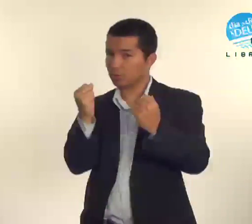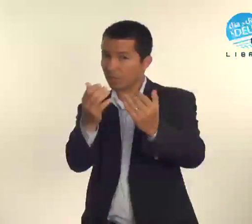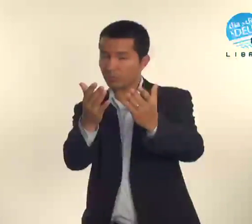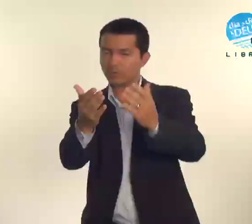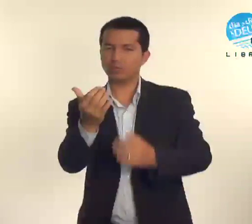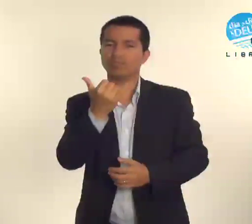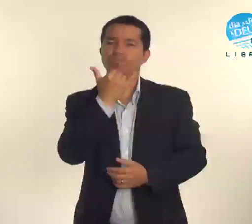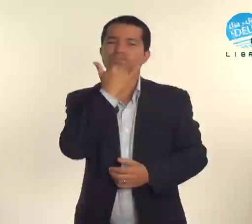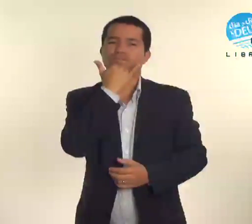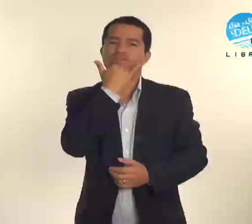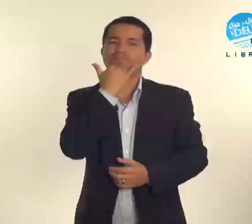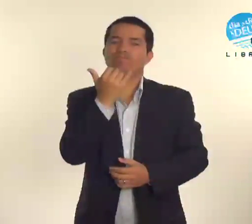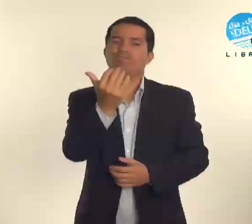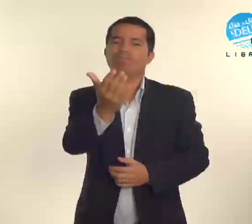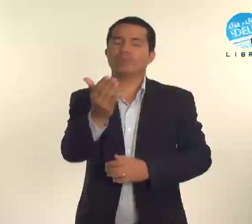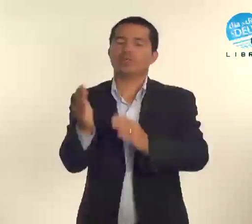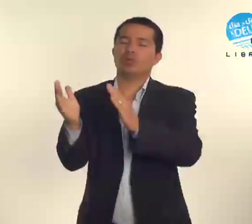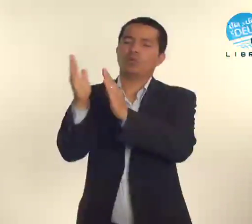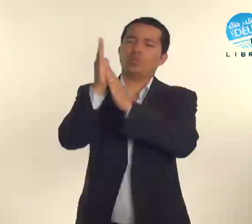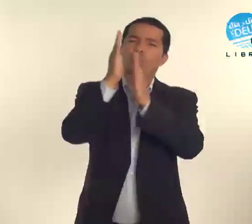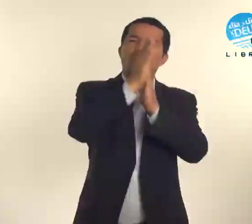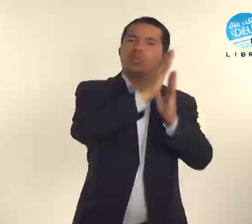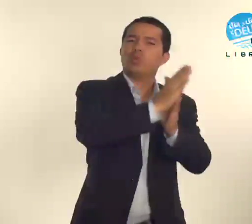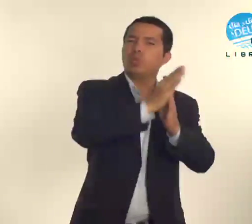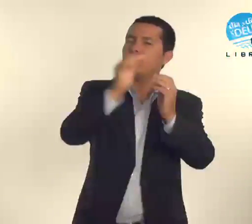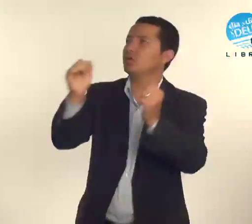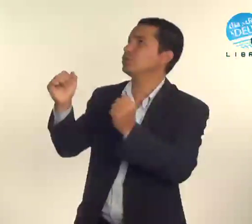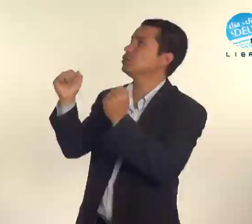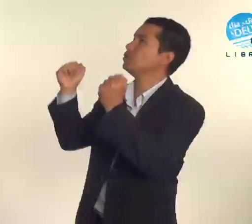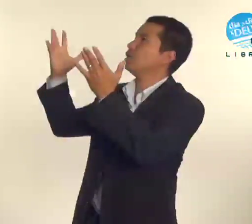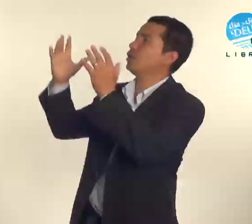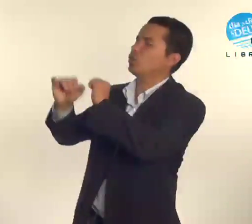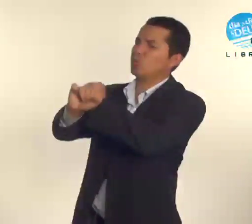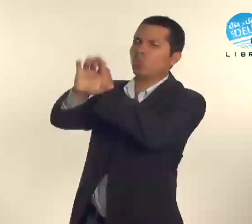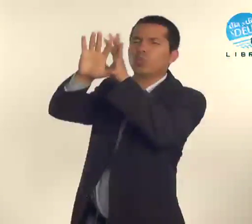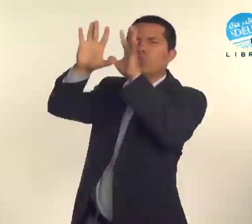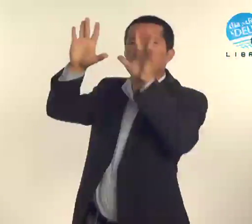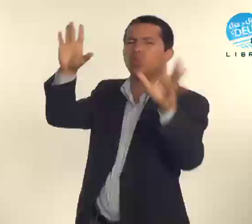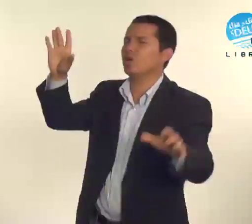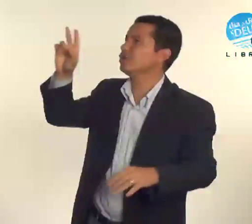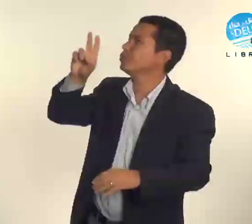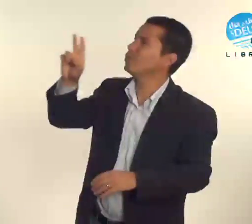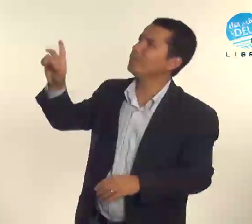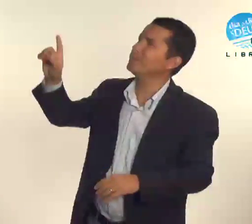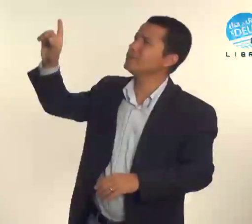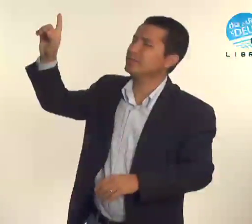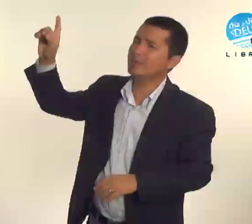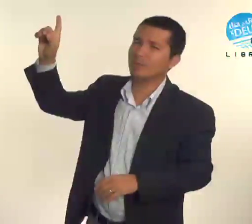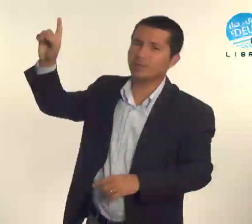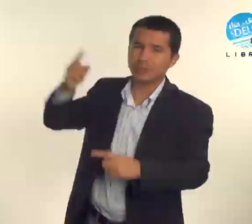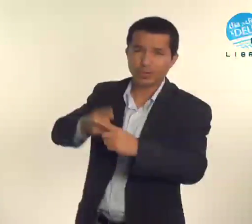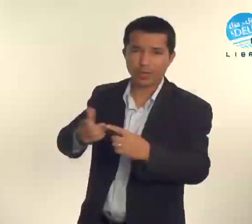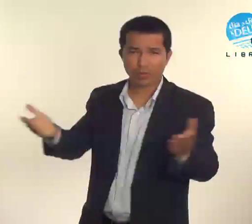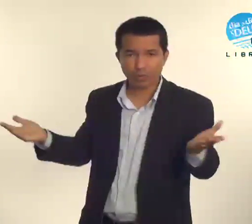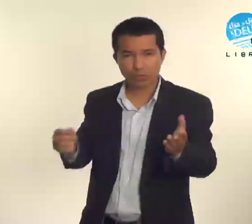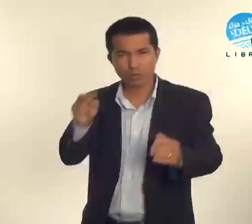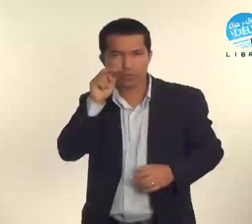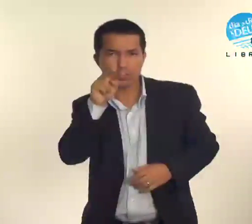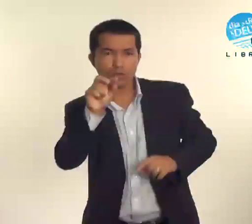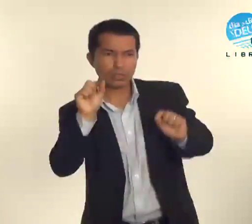de louvor e glorificação do nome dEle, porque quando as pessoas veem aquela marca e veem agora quem